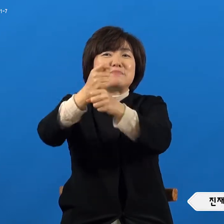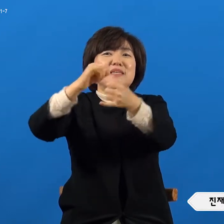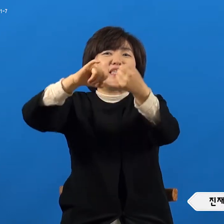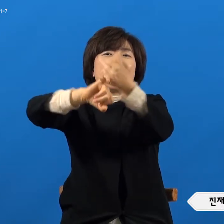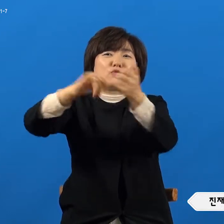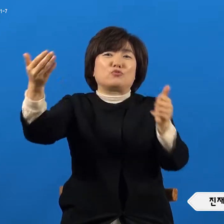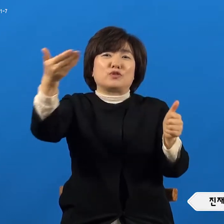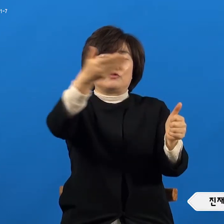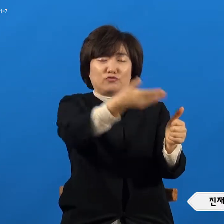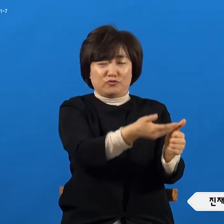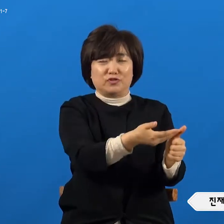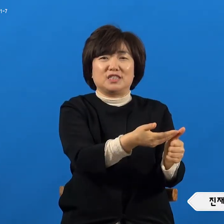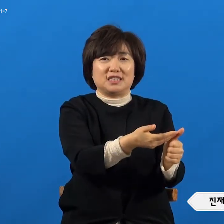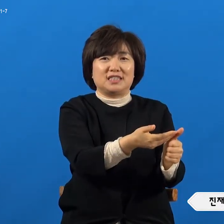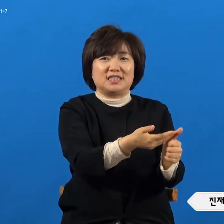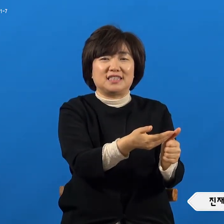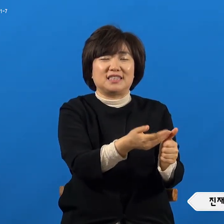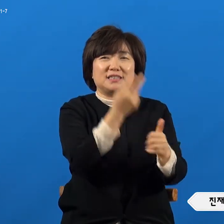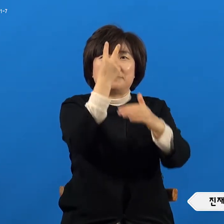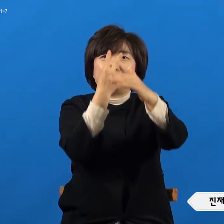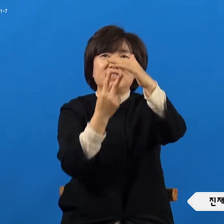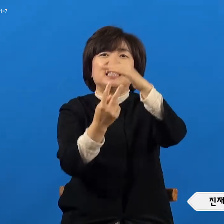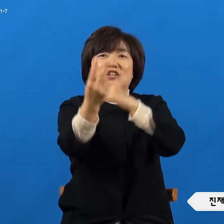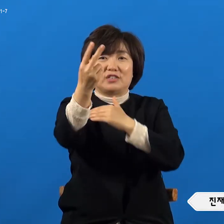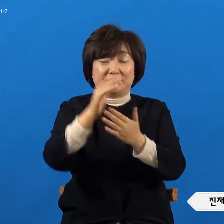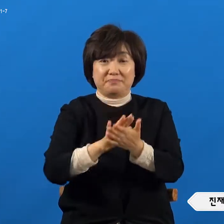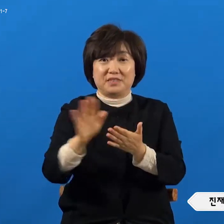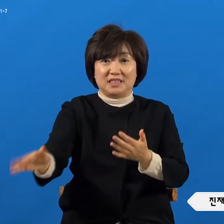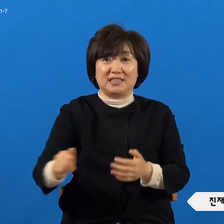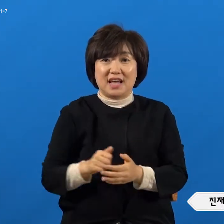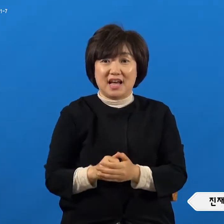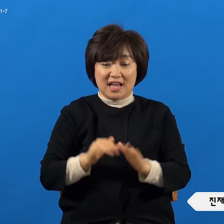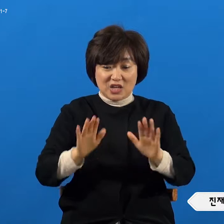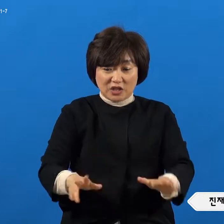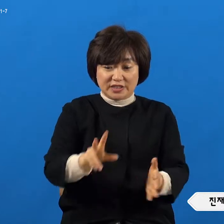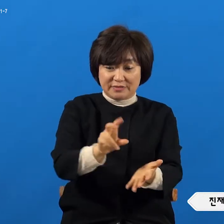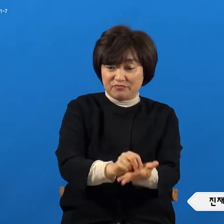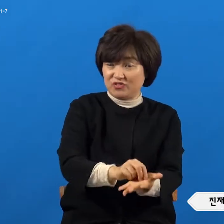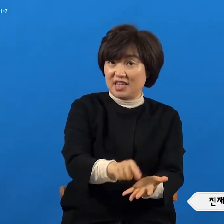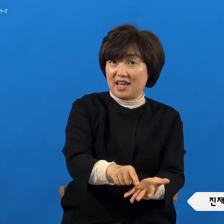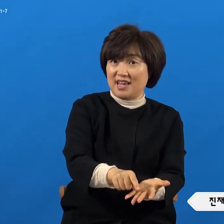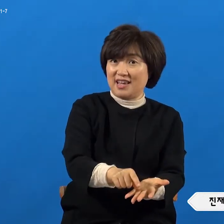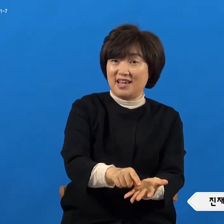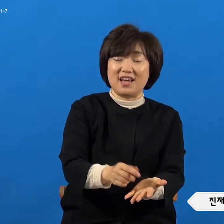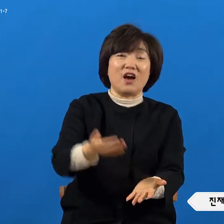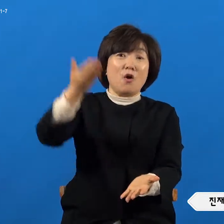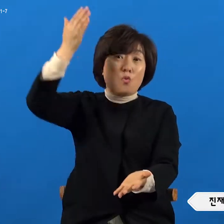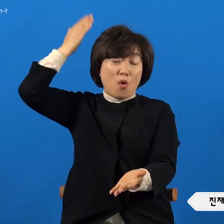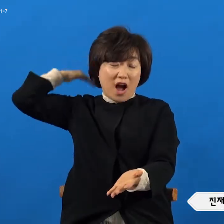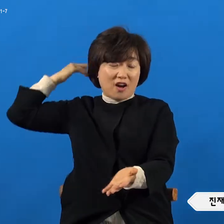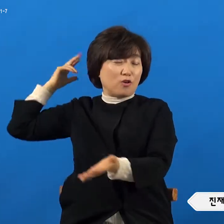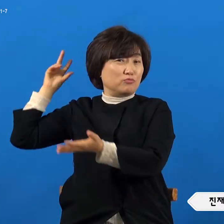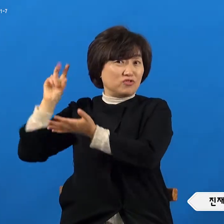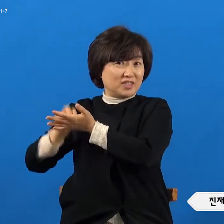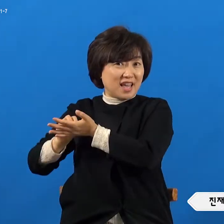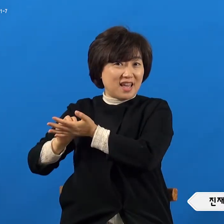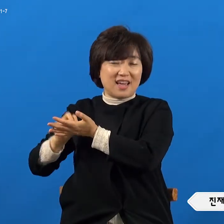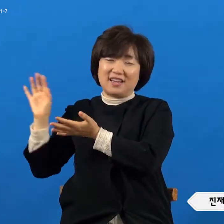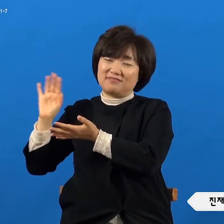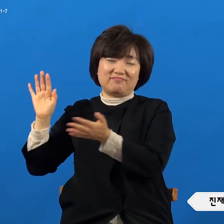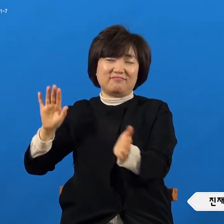이루어지는 비전의 과정이었습니다. 그것은 현재의 문제가 아닙니다. 과거의 문제가 아닙니다.